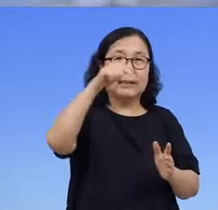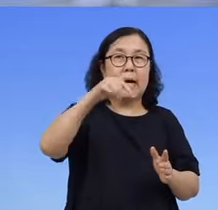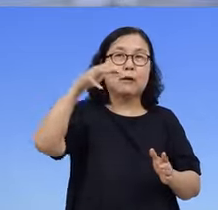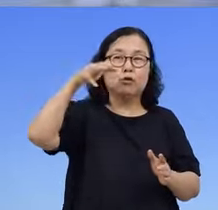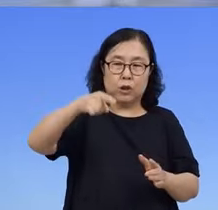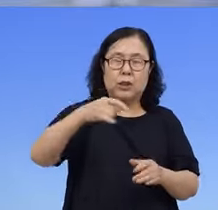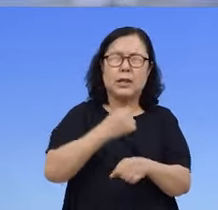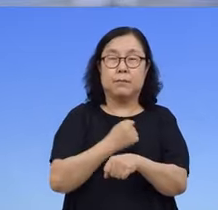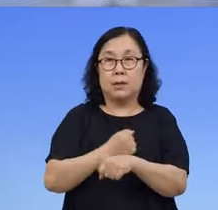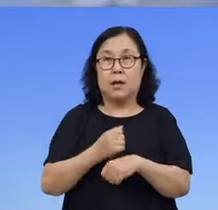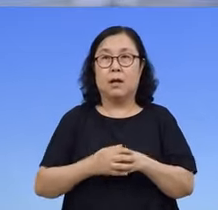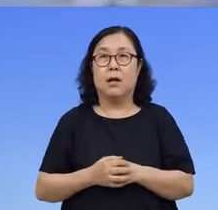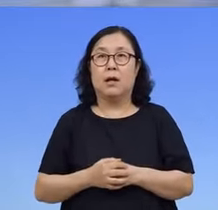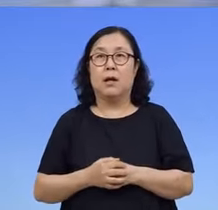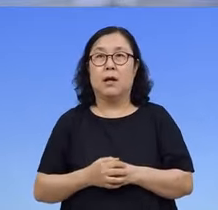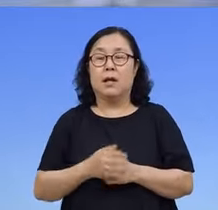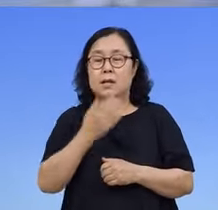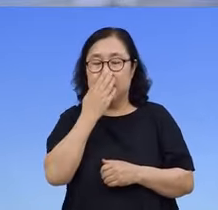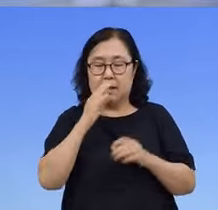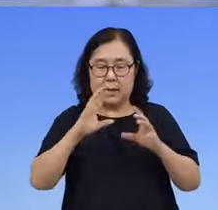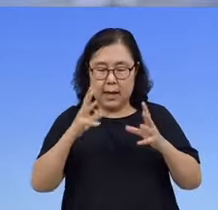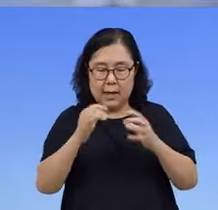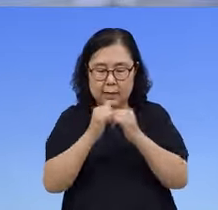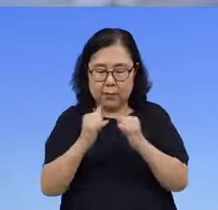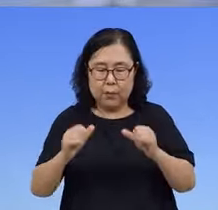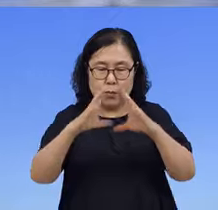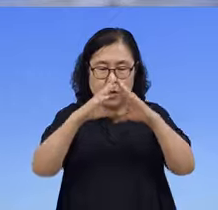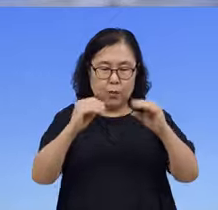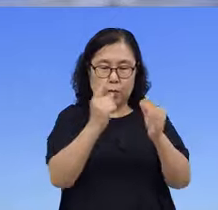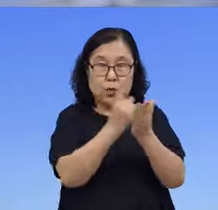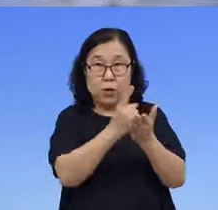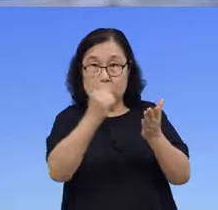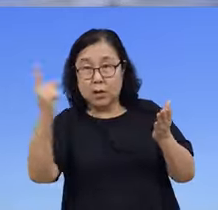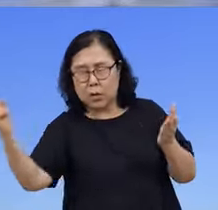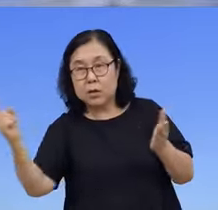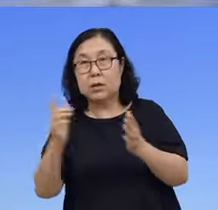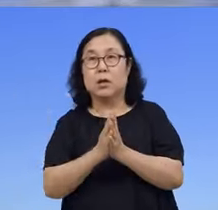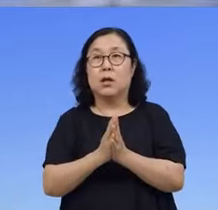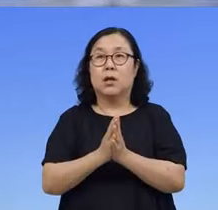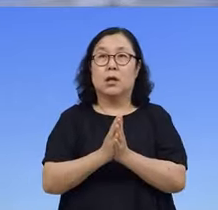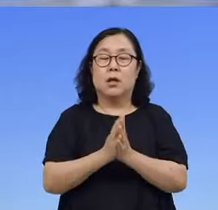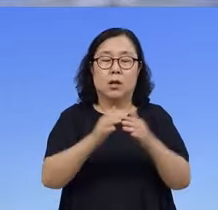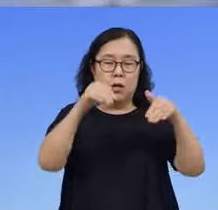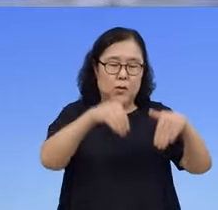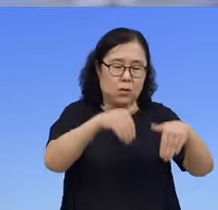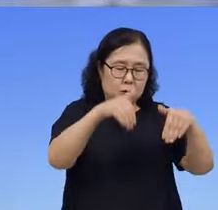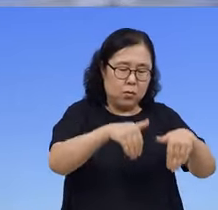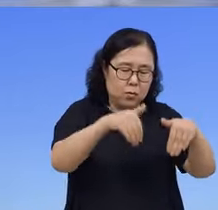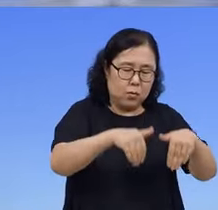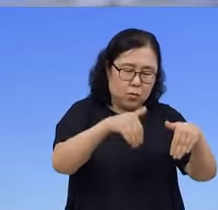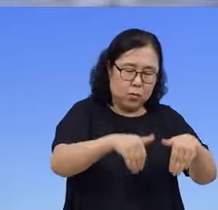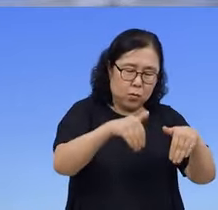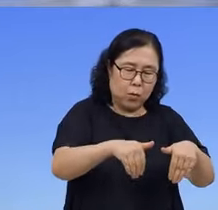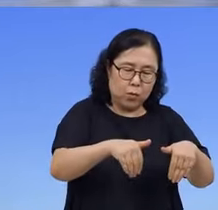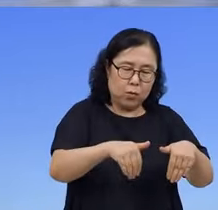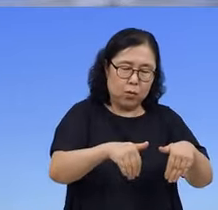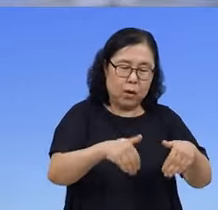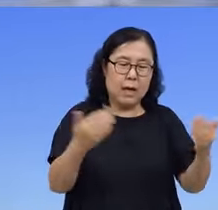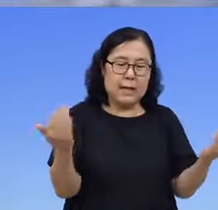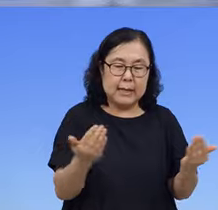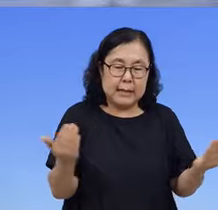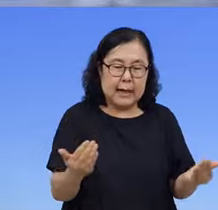없이 착취하는 왕입니다. 이스라엘 백성들에게 출애굽은요 아무 의미가 없고 하나예요. 노동 인력을 잃어버리는